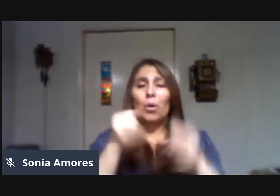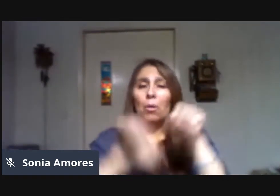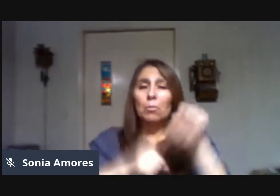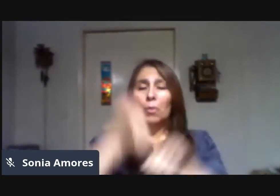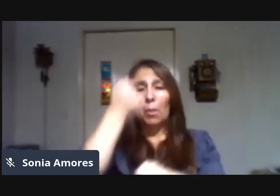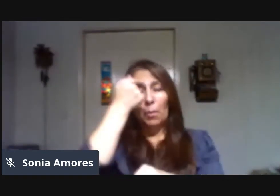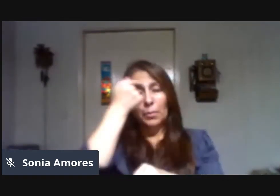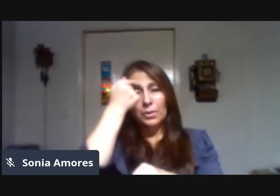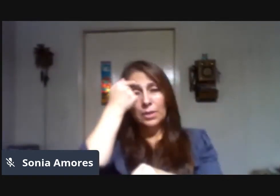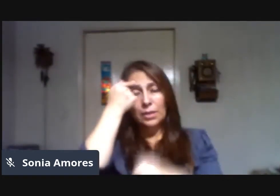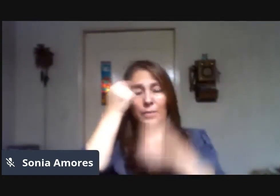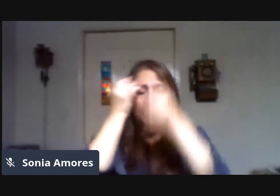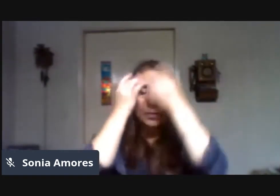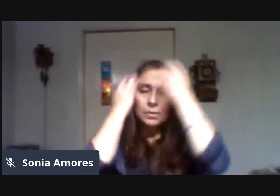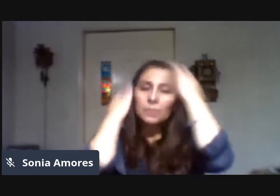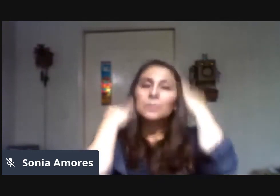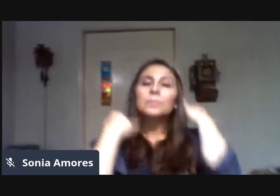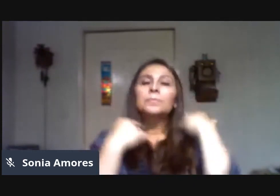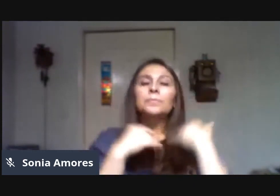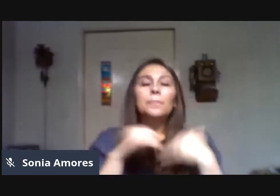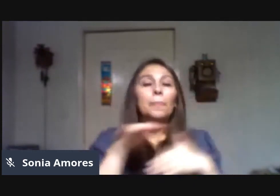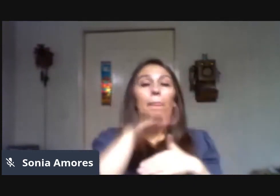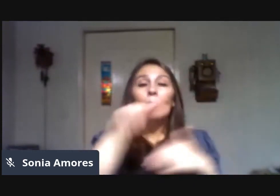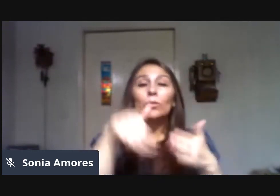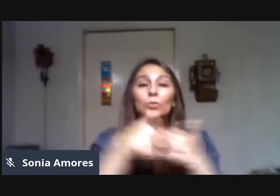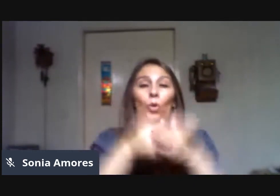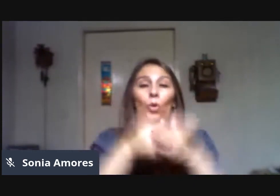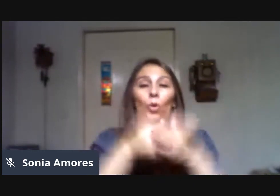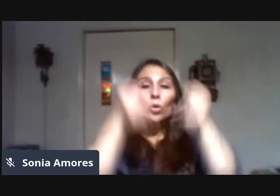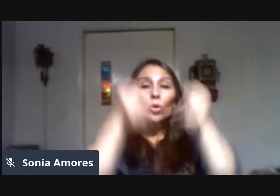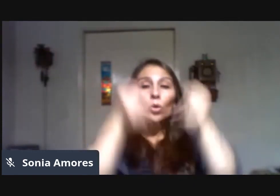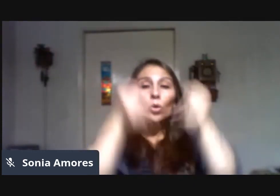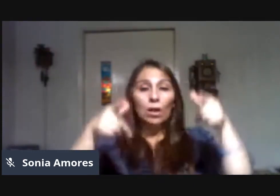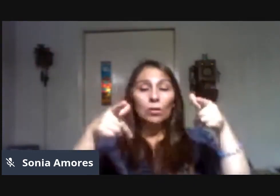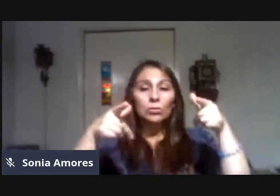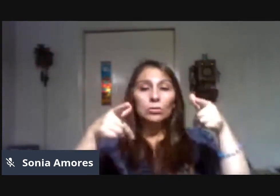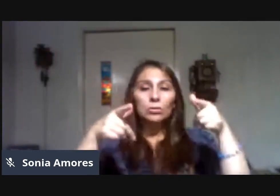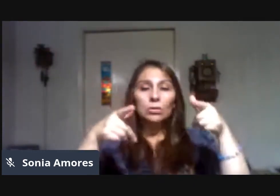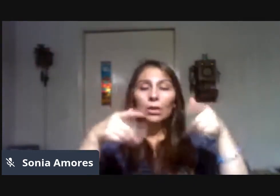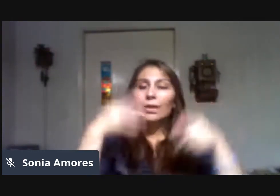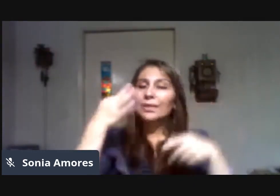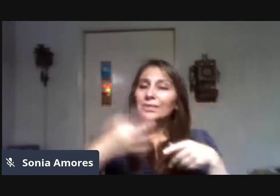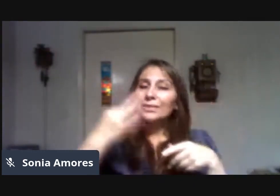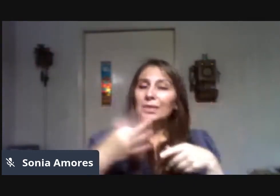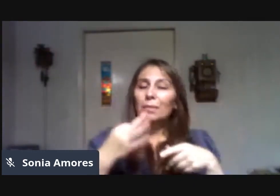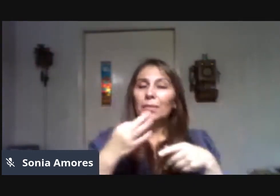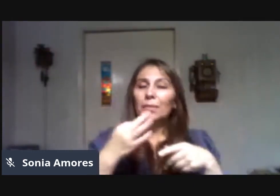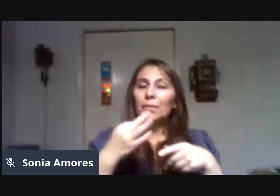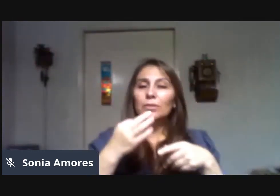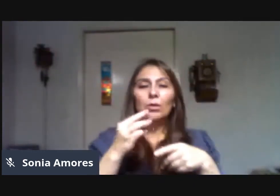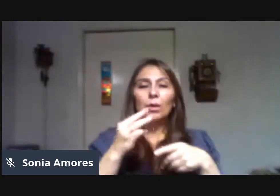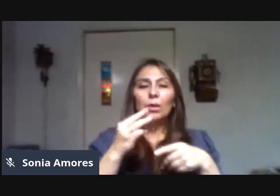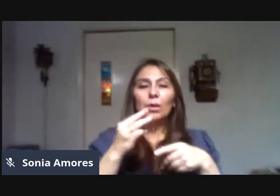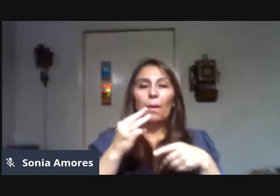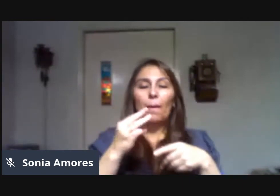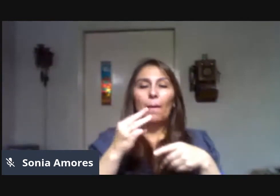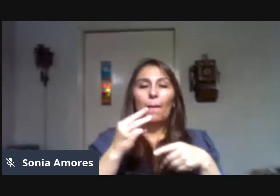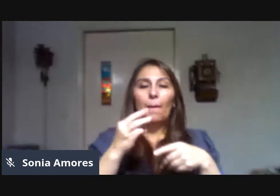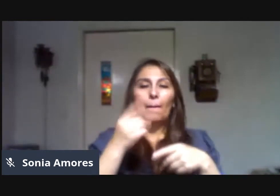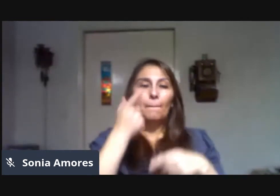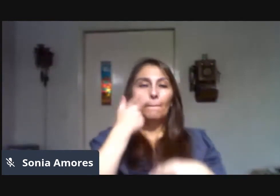alguna, todos los estados son por naturaleza patriarcales.